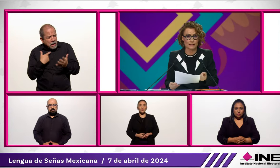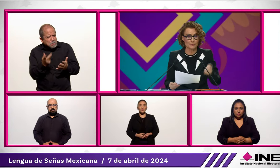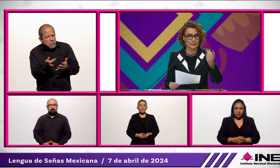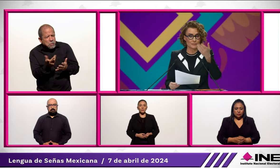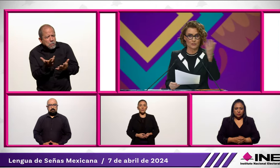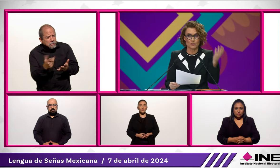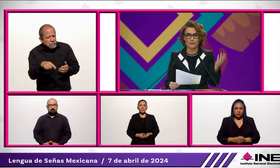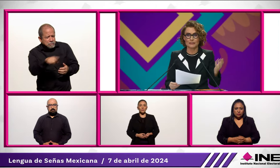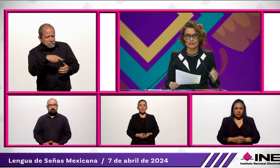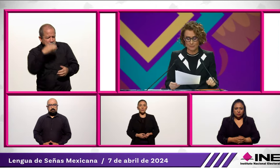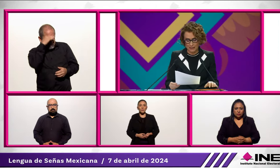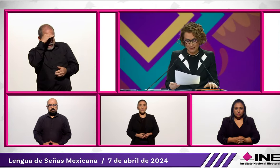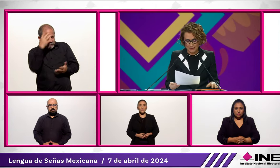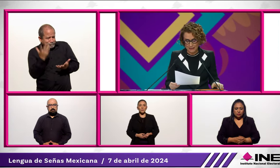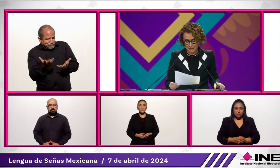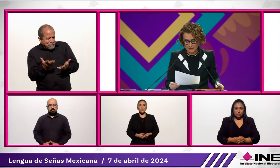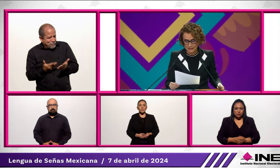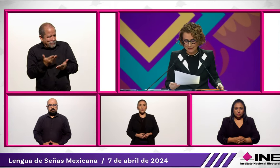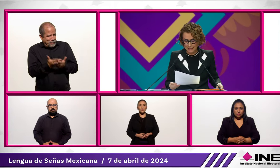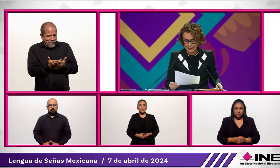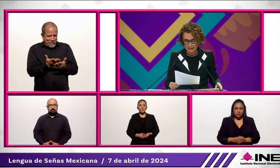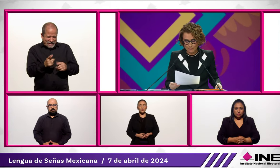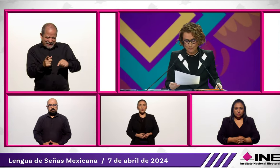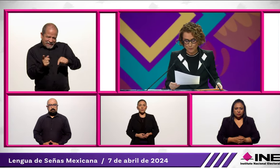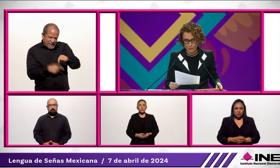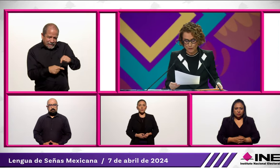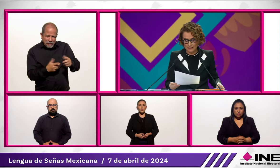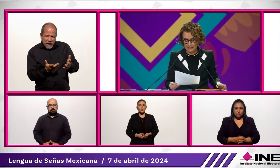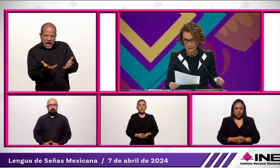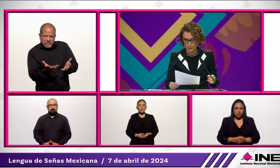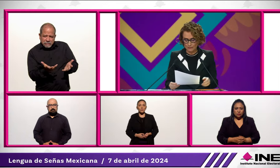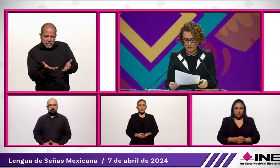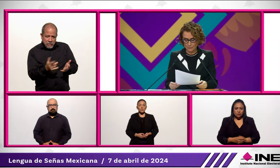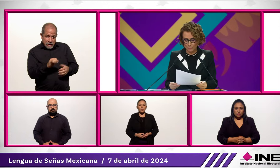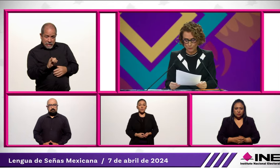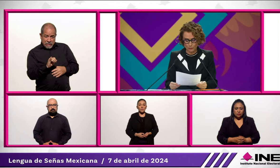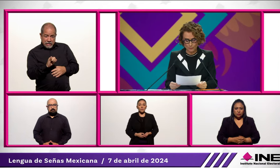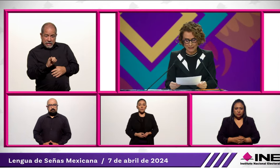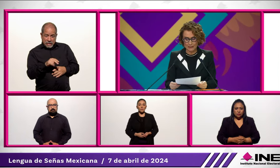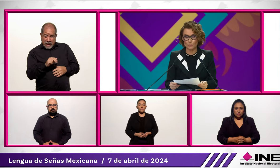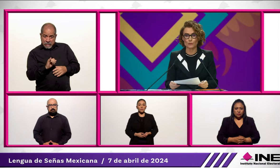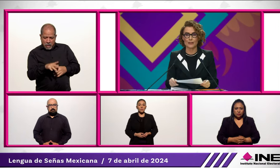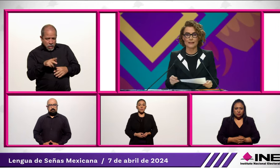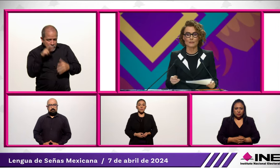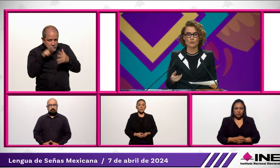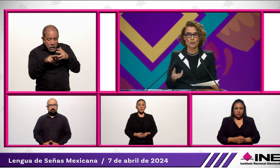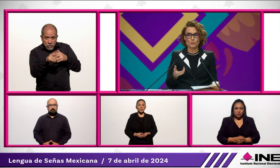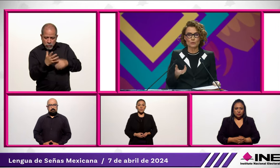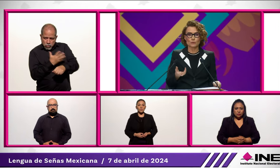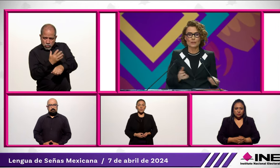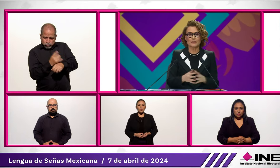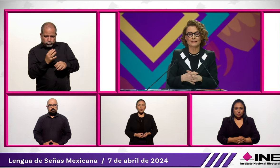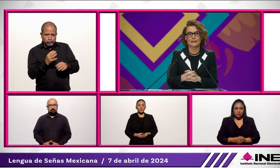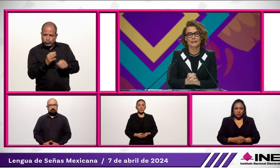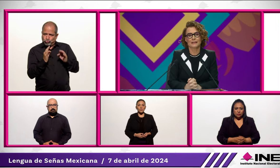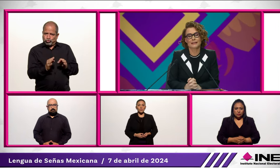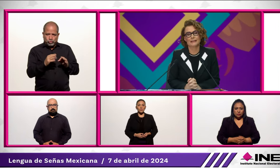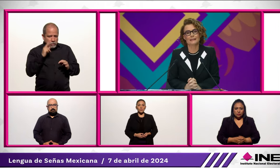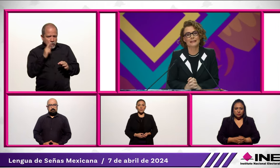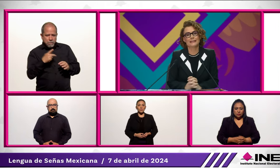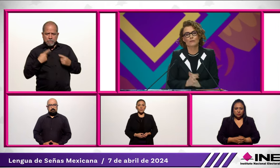hacer concretamente? Mencionaban el tema del INAI. ¿Qué proponen hacer de una vez por todos para que los ciudadanos pues